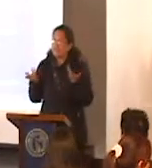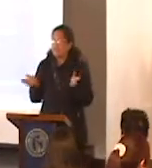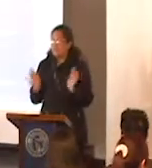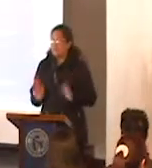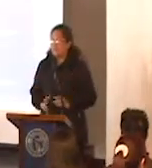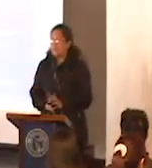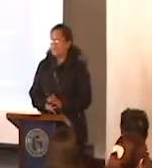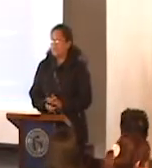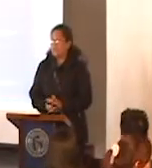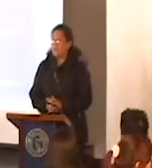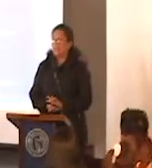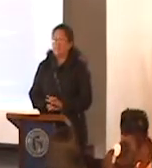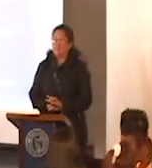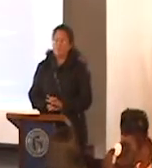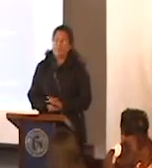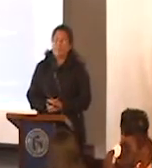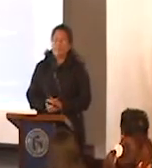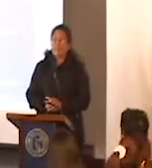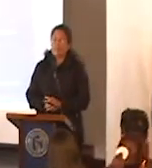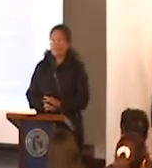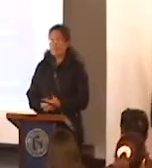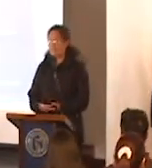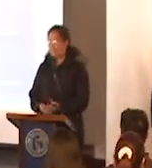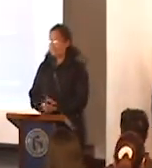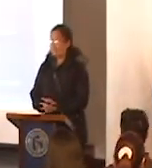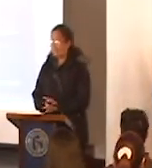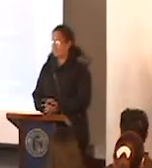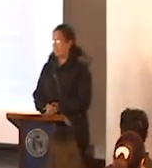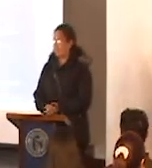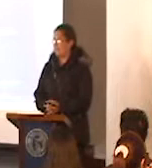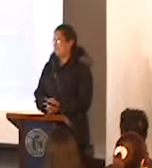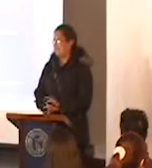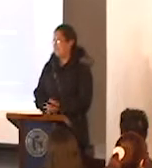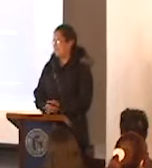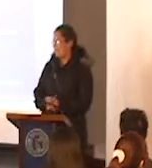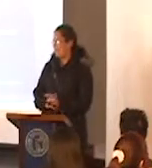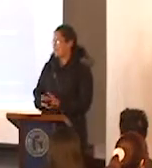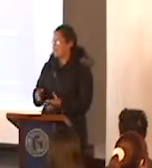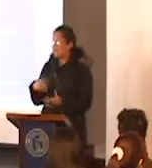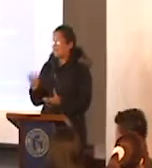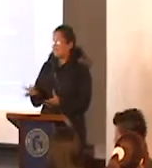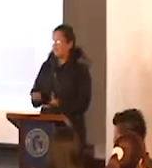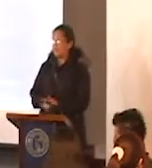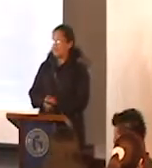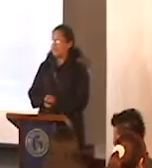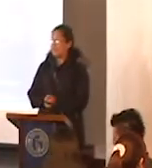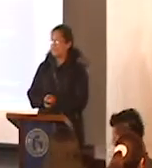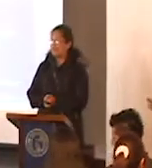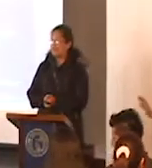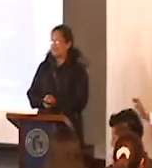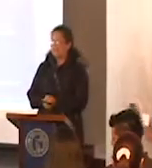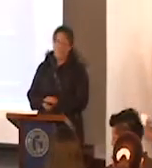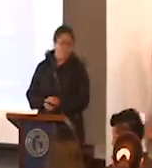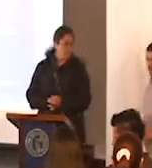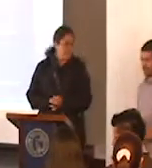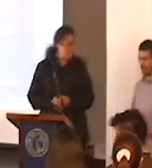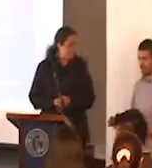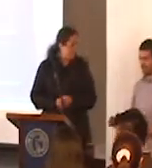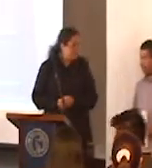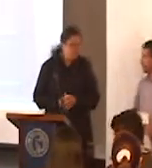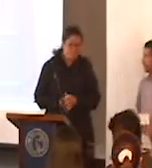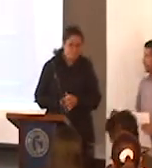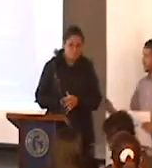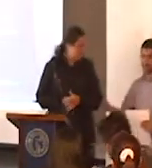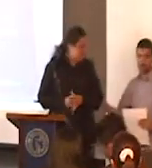empezó y pues aspiramos a que ya pueda pagar la marimba. Entonces eso es lo que hay que empezar a trabajar.